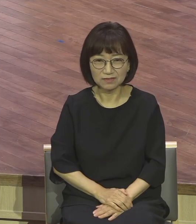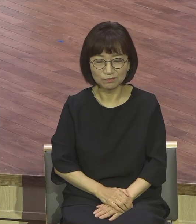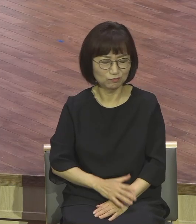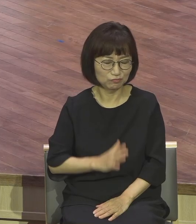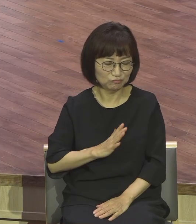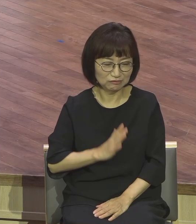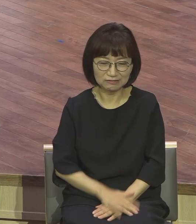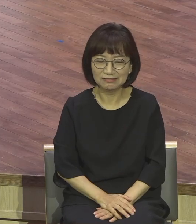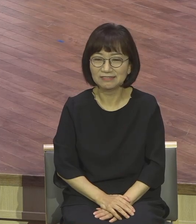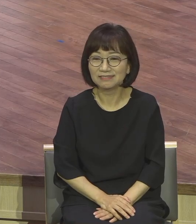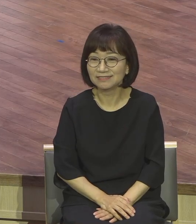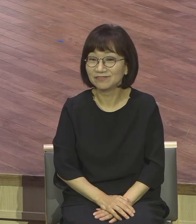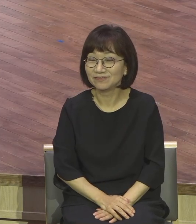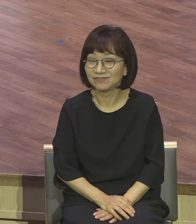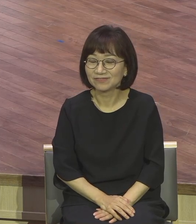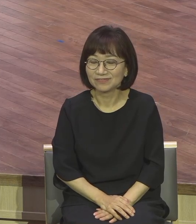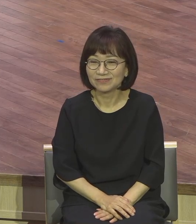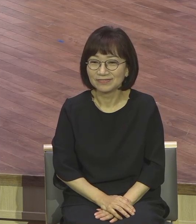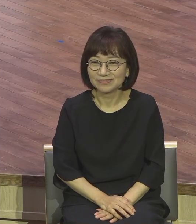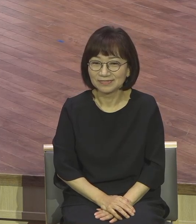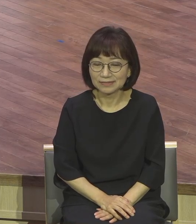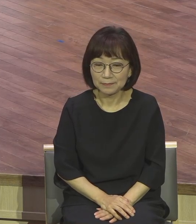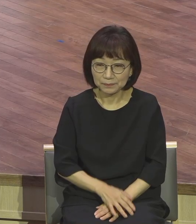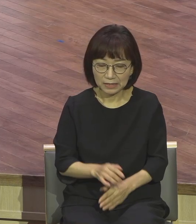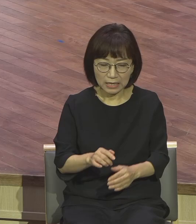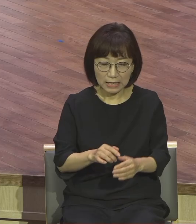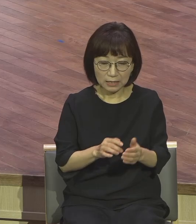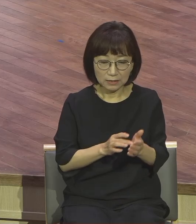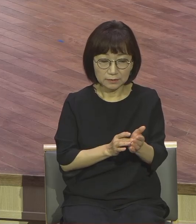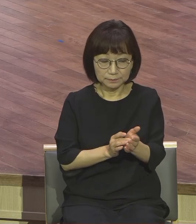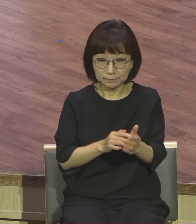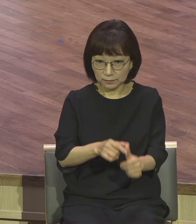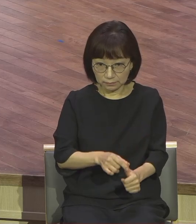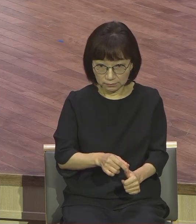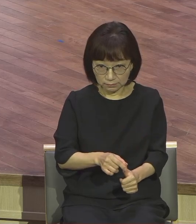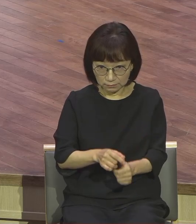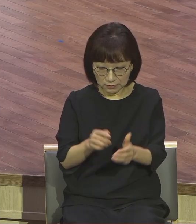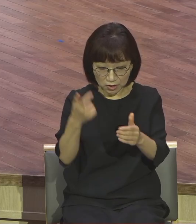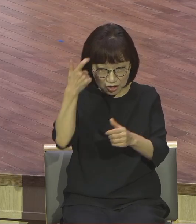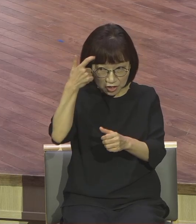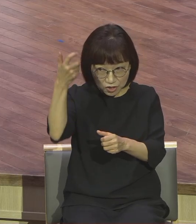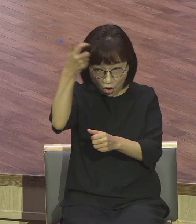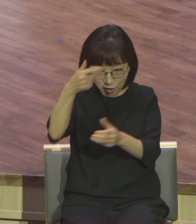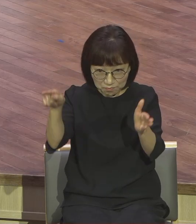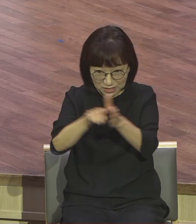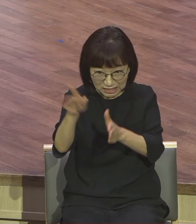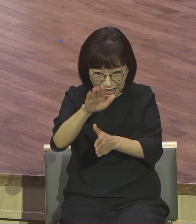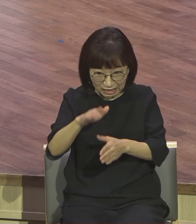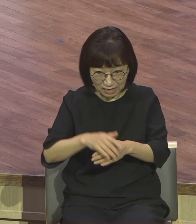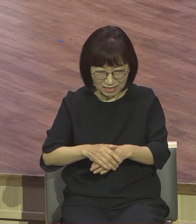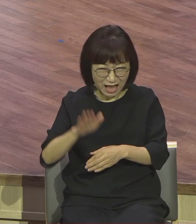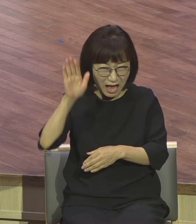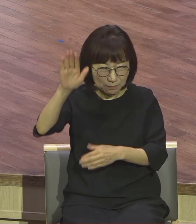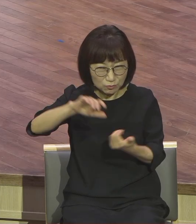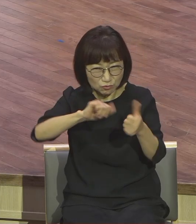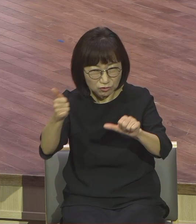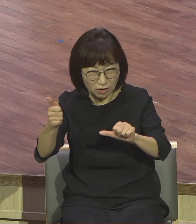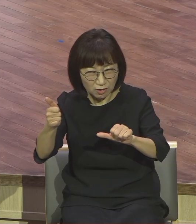인정 안 합니다. 구원받았겠어요? 천국 가봐야 알지. 제가 볼 때는 못